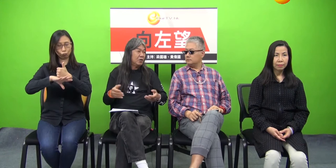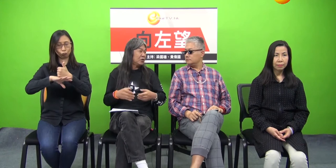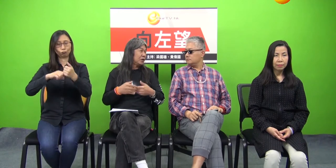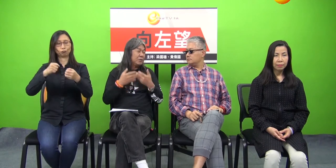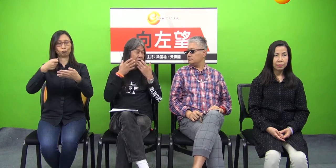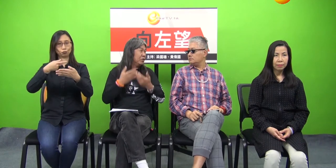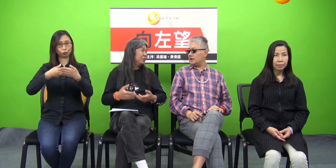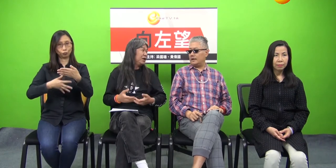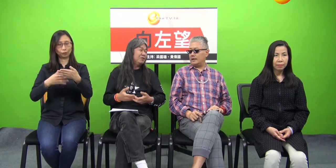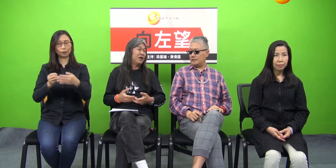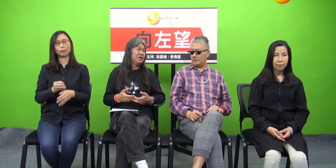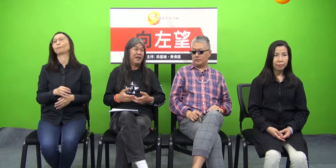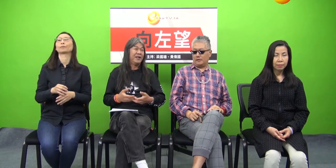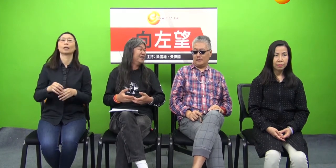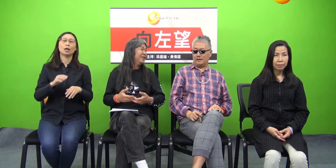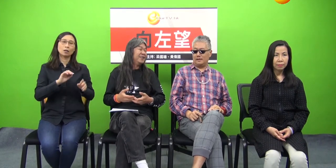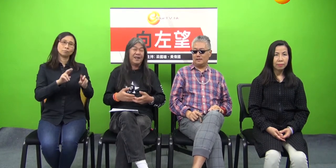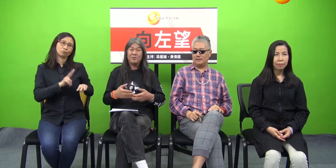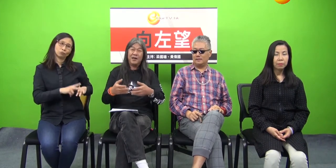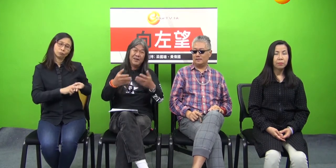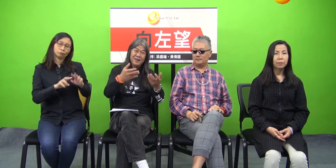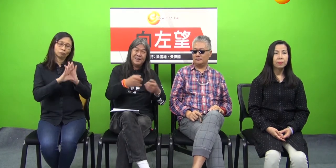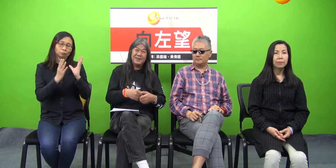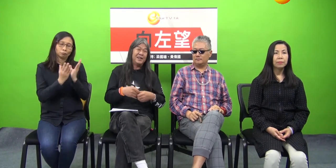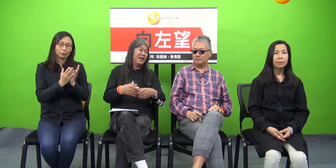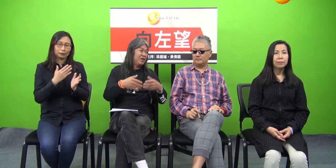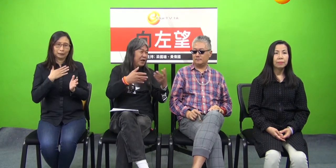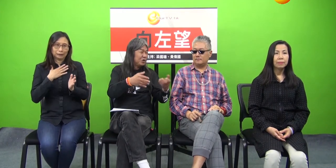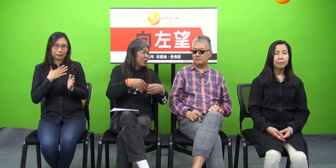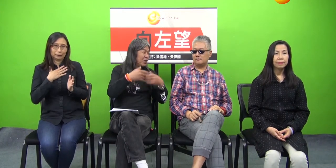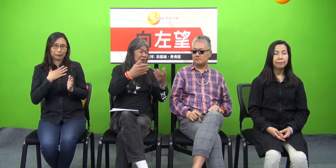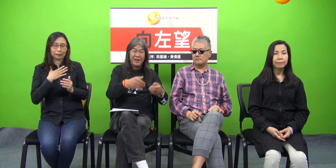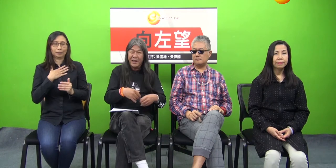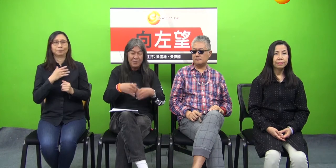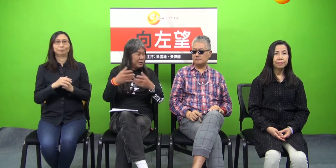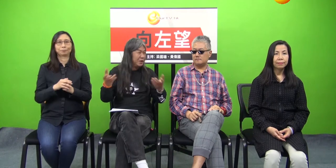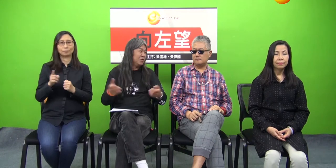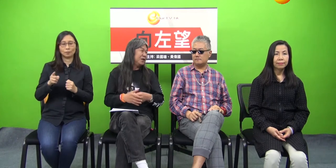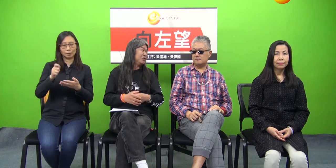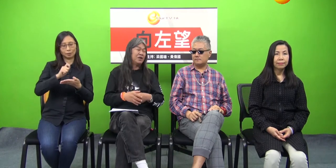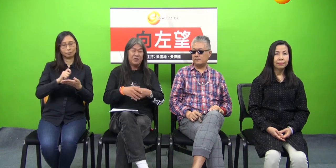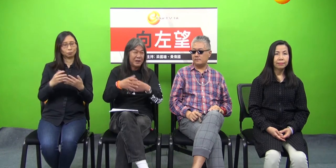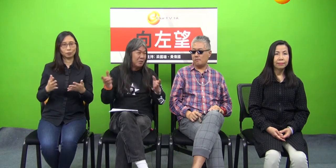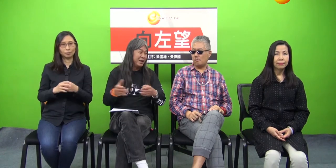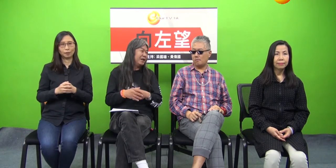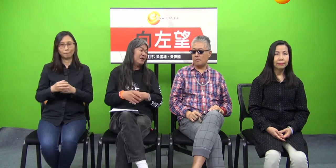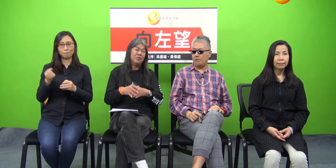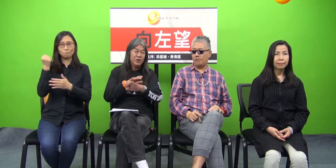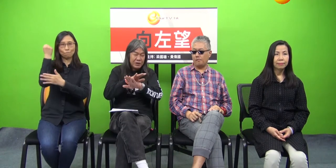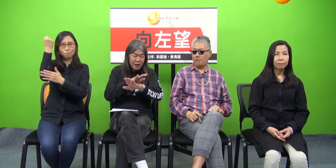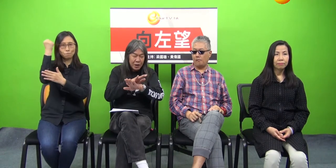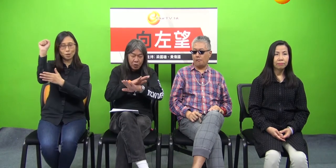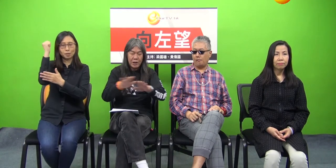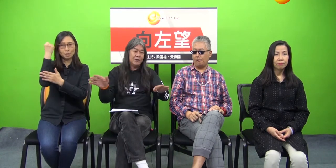產黨都覺得面紅啊嘛，喺憲法嗰度寫，係啊，咁啊，即係喺個黨章嗰度寫，喺邊度寫都好啦。總之叫反革命，係唔